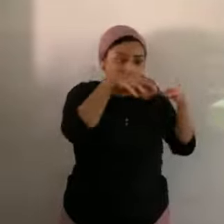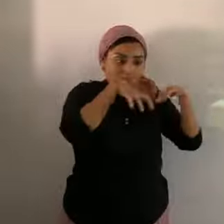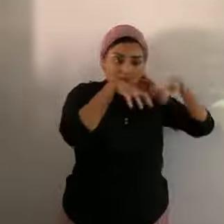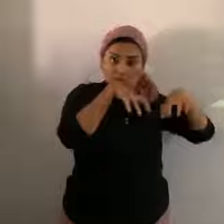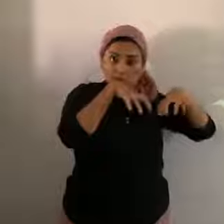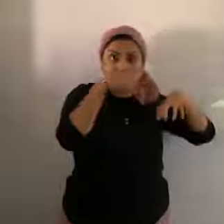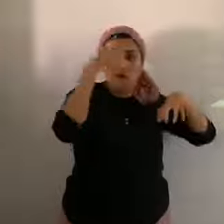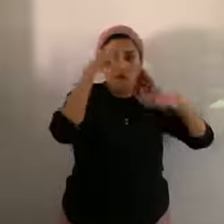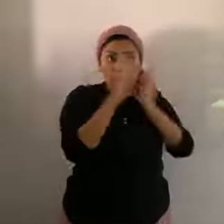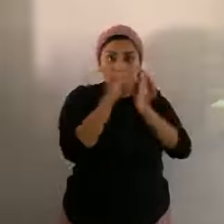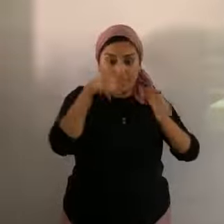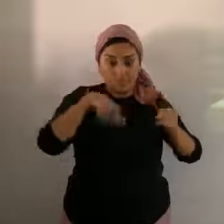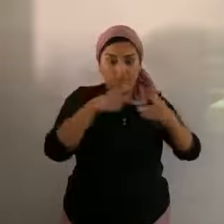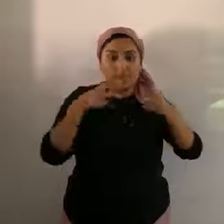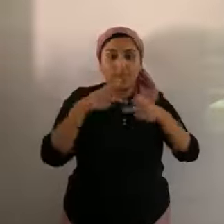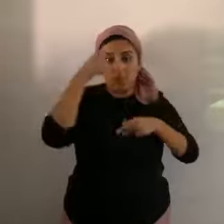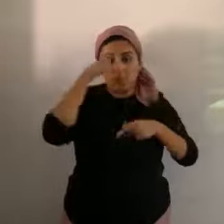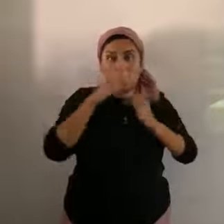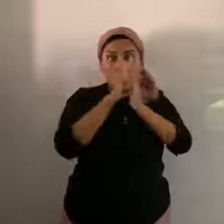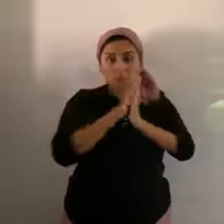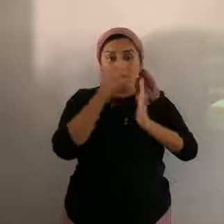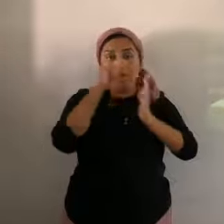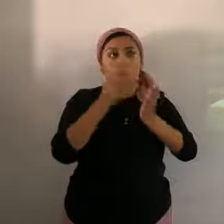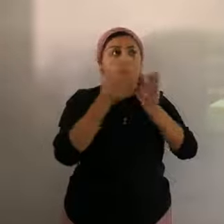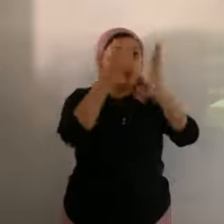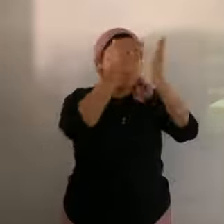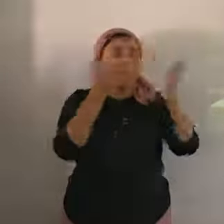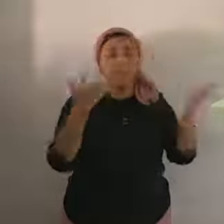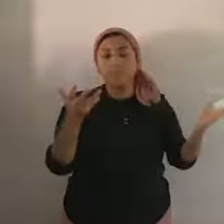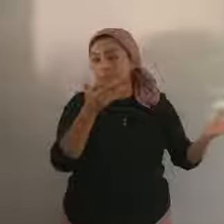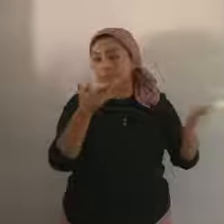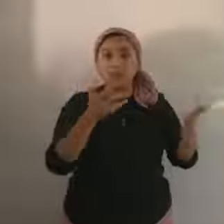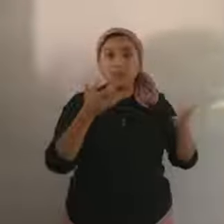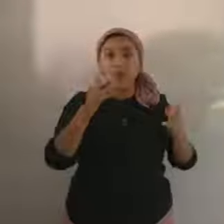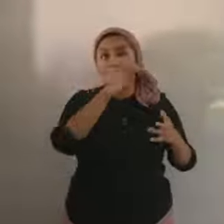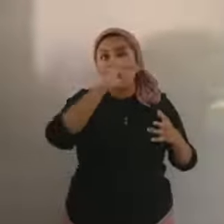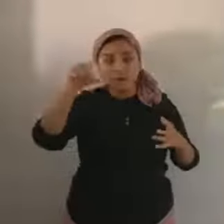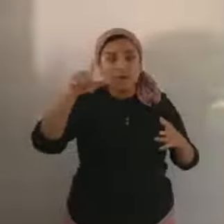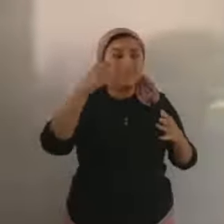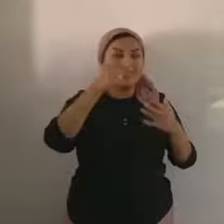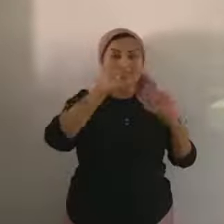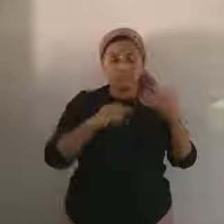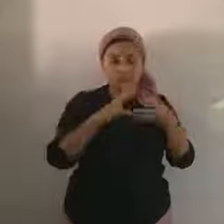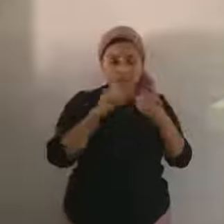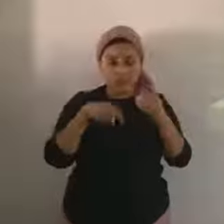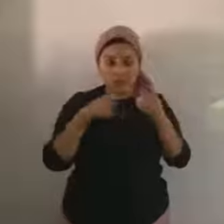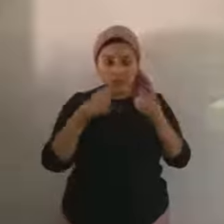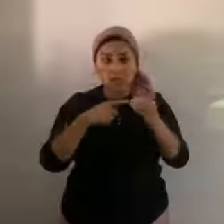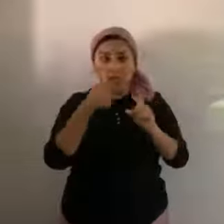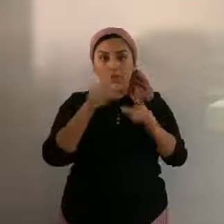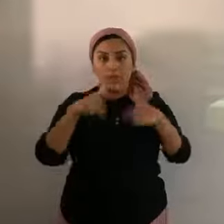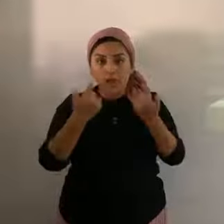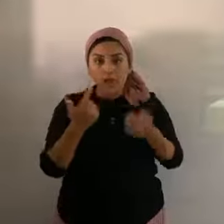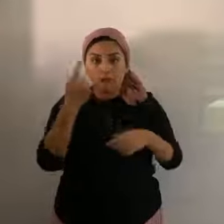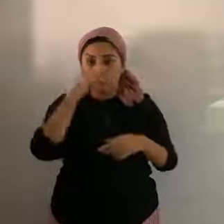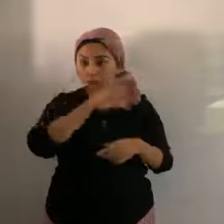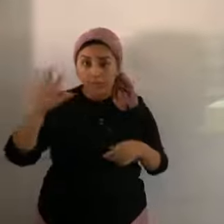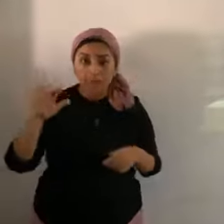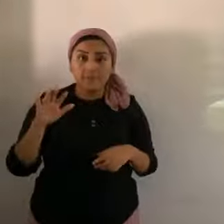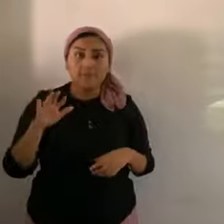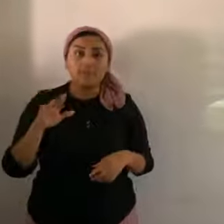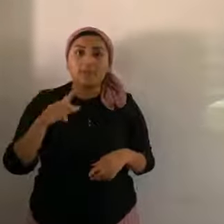para orar, para ofrecer libación, etcétera, en cuanto a su propia vida de ellos,